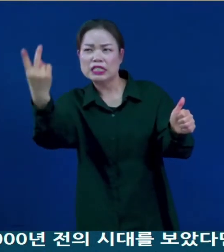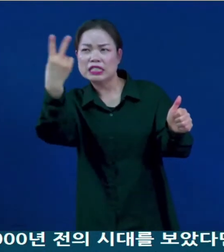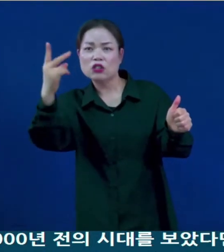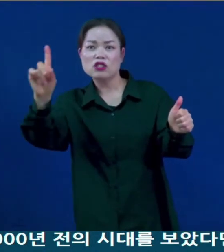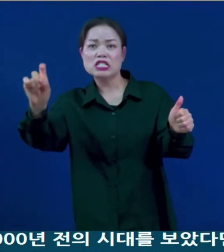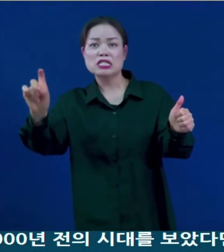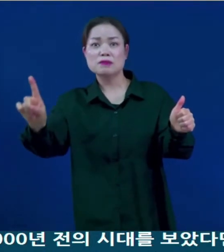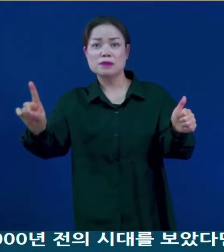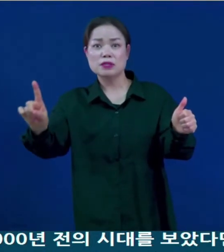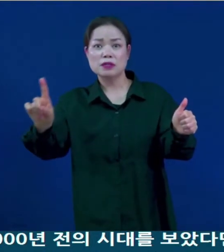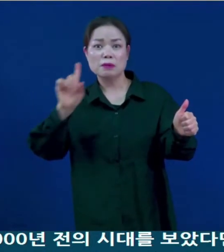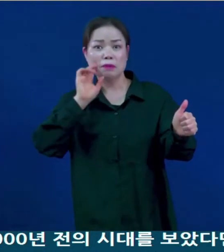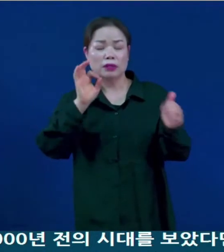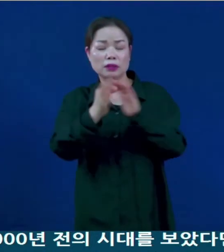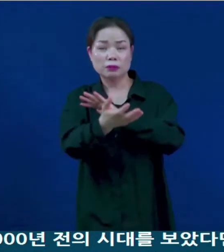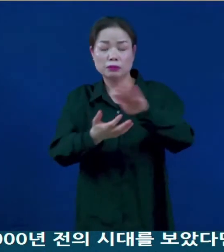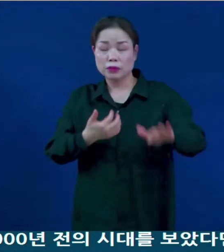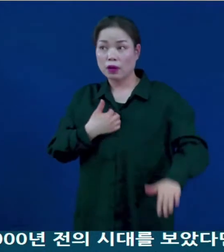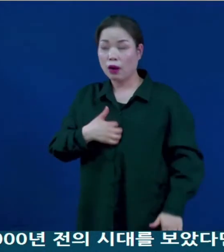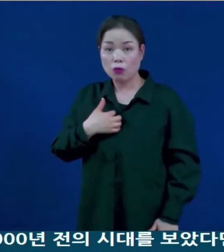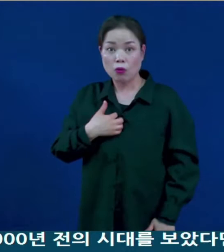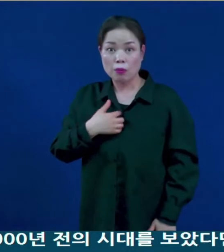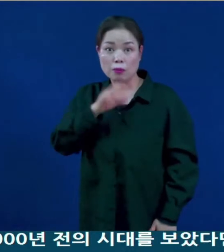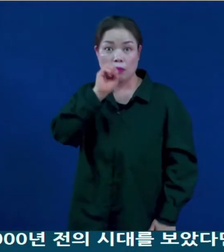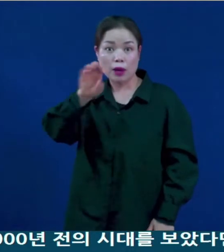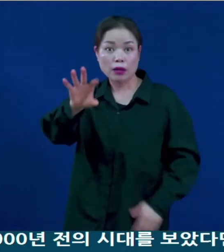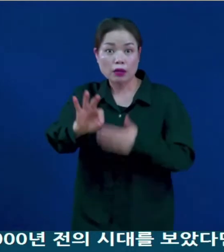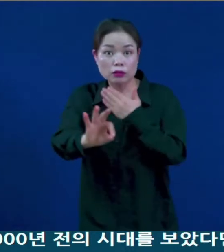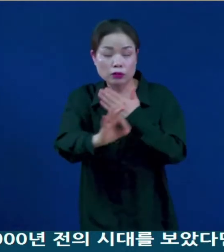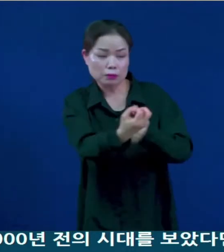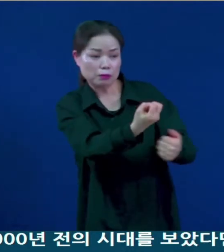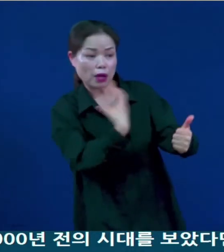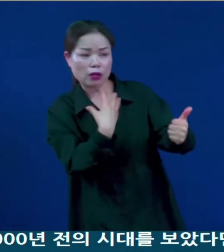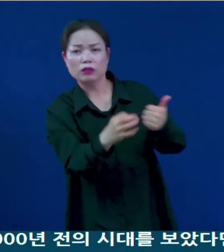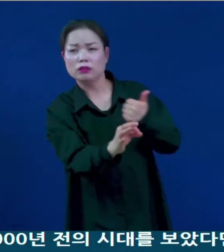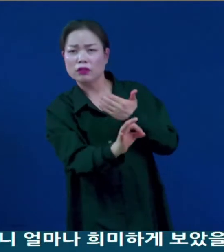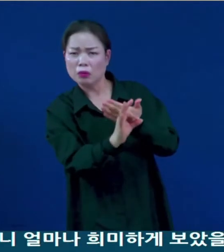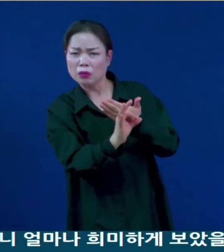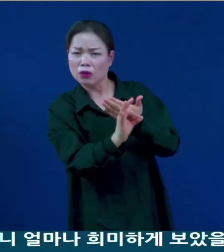2021년을 만약에 미리 내다보고 뭘 말했다면 그건 얼마나 더